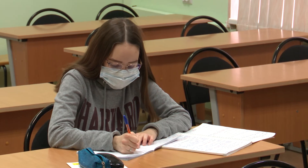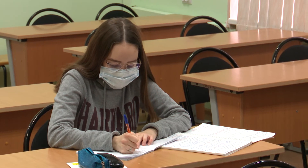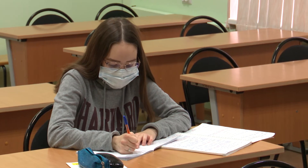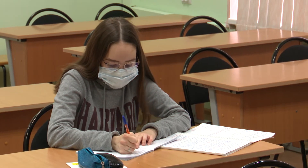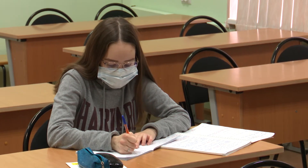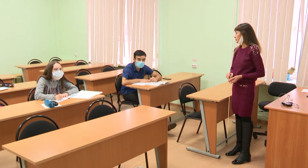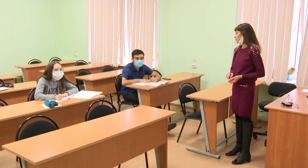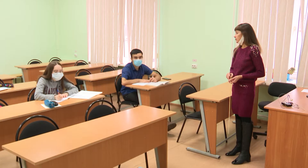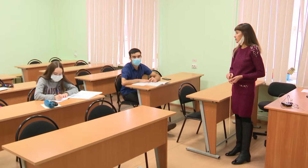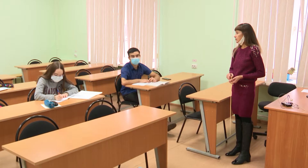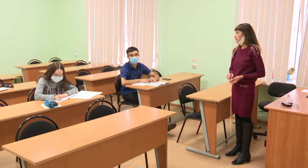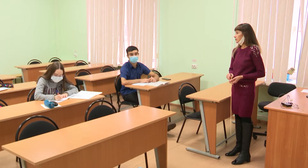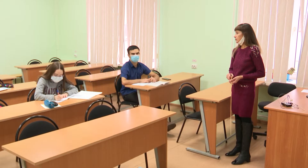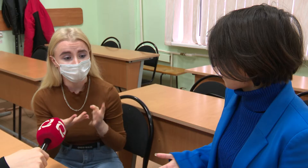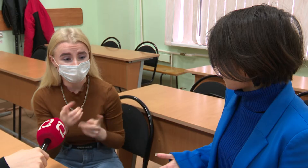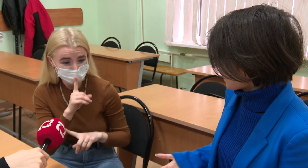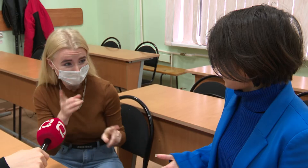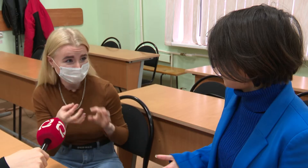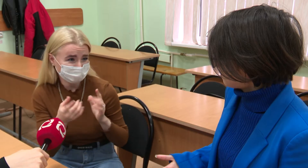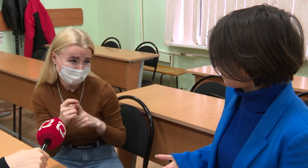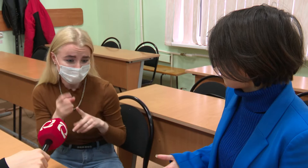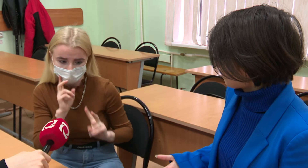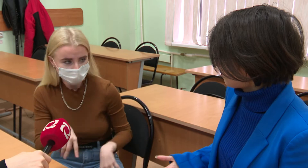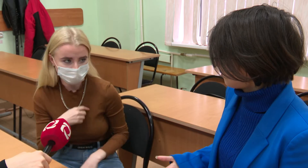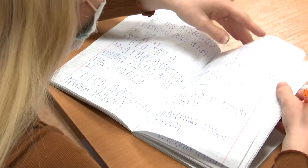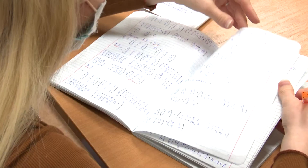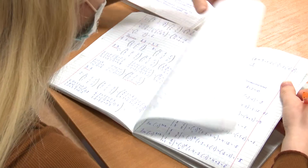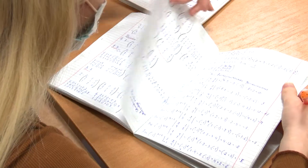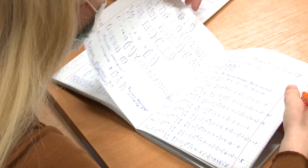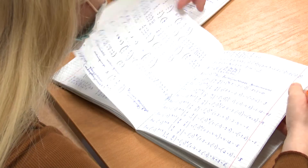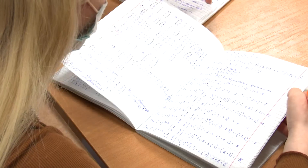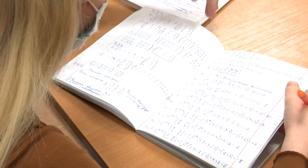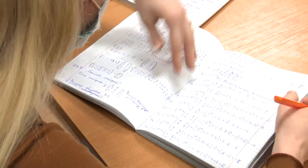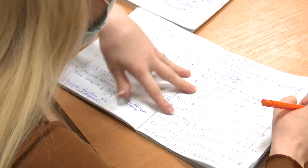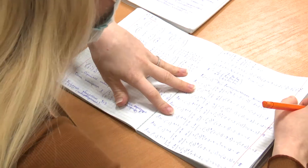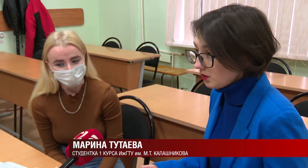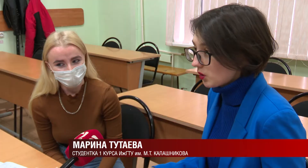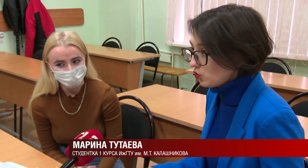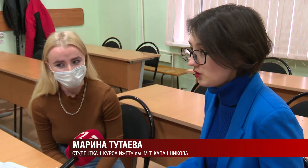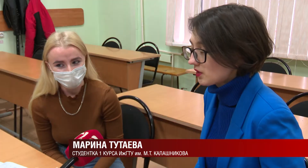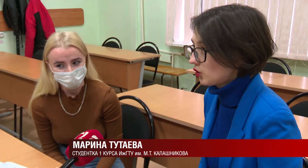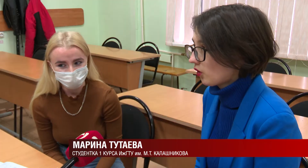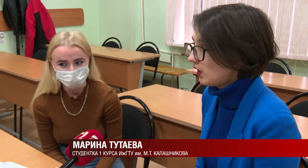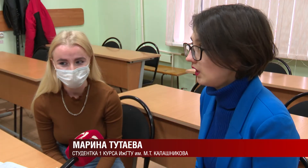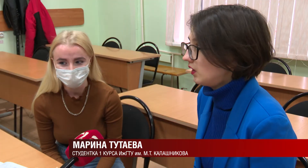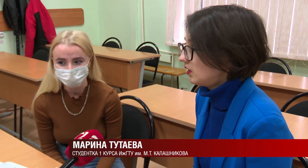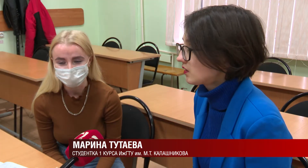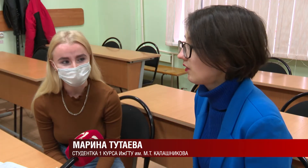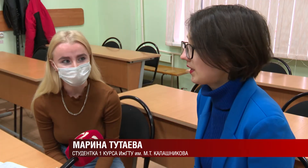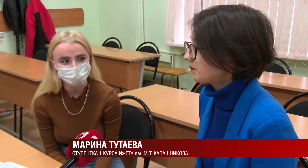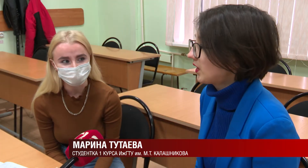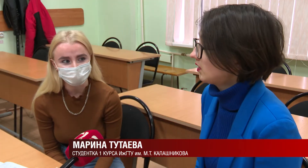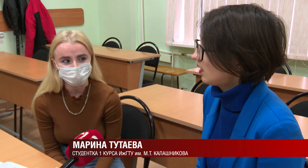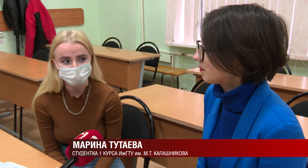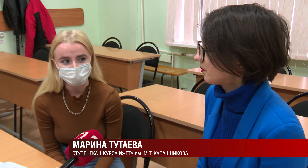высшее образование и хорошую работу. Если, например, она будет с учебниками учиться, то